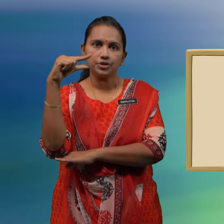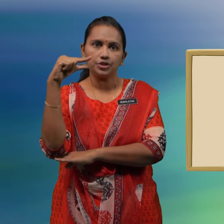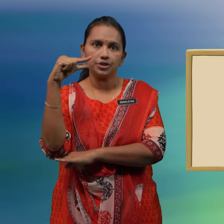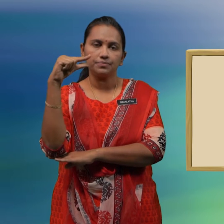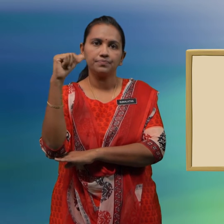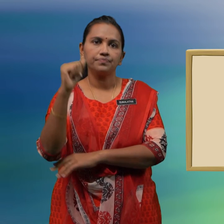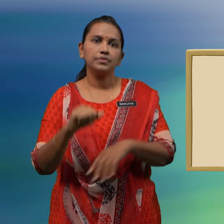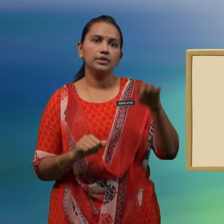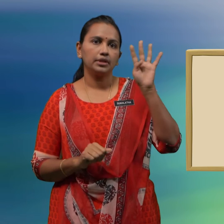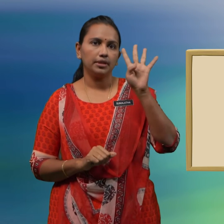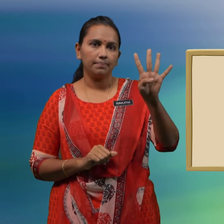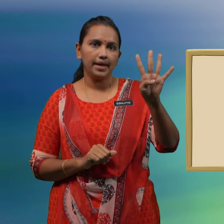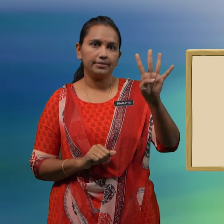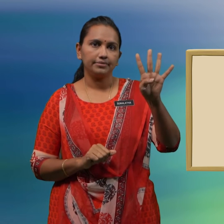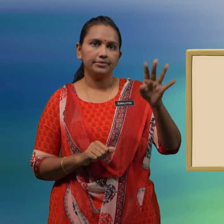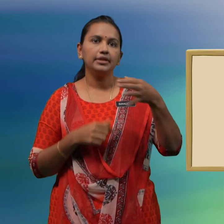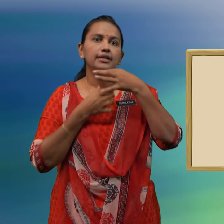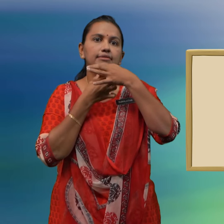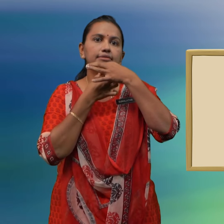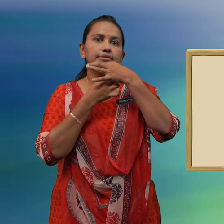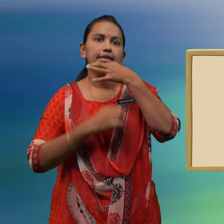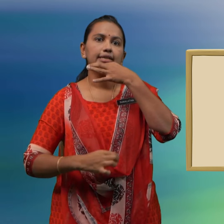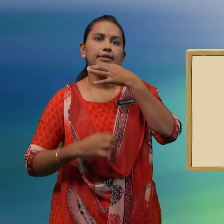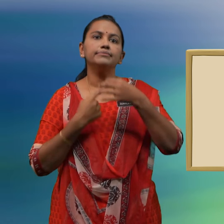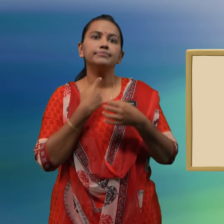H-I-D-U-N-G. 4. Trakea.